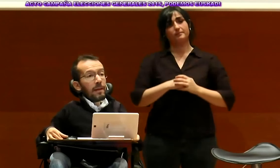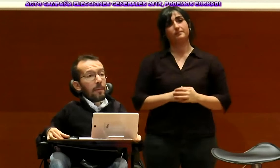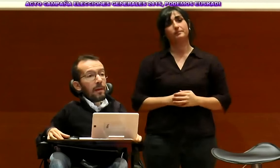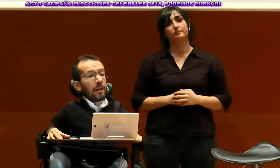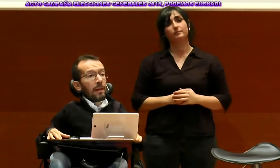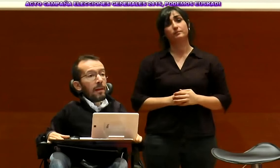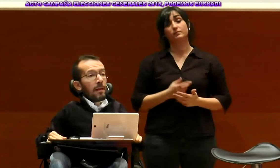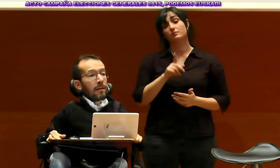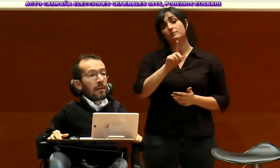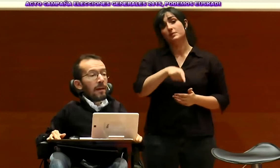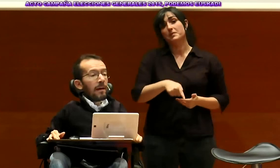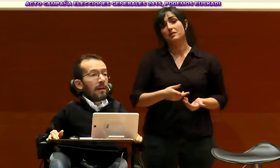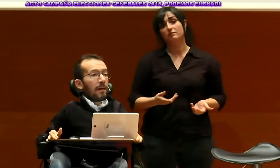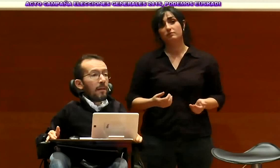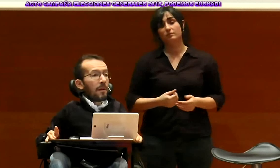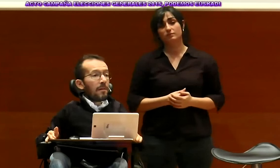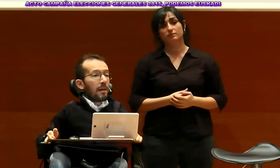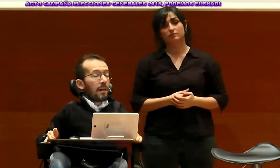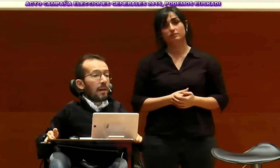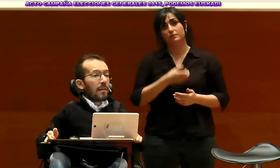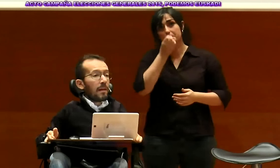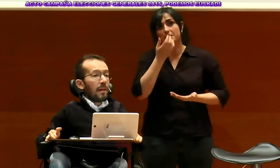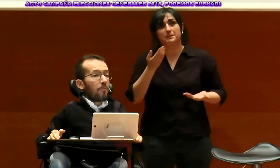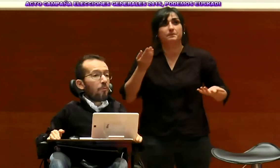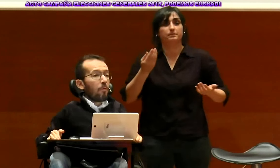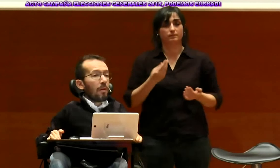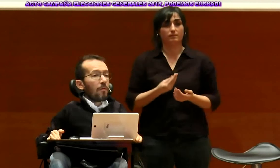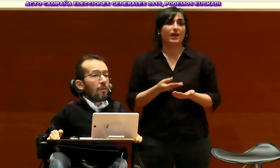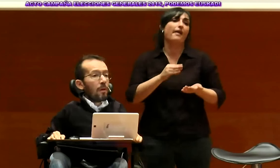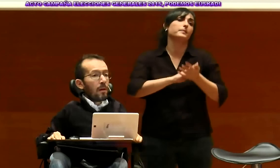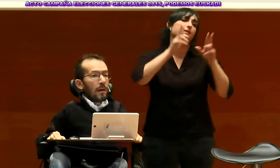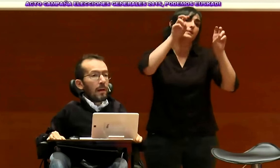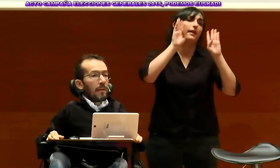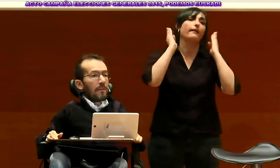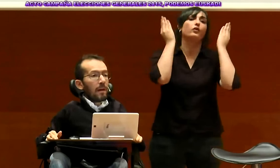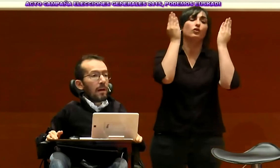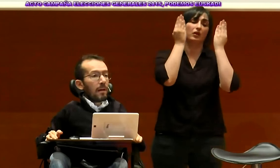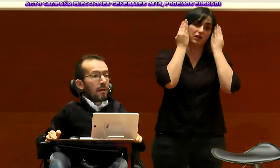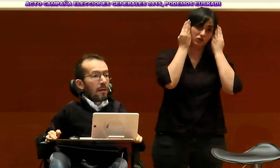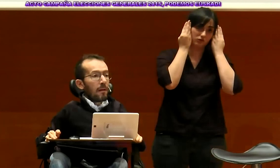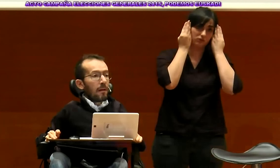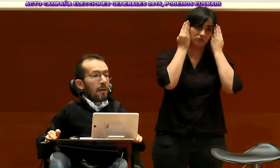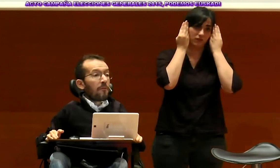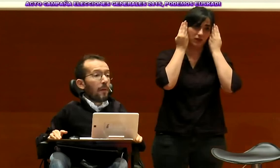Y también además de que tenemos un Congreso en el que están